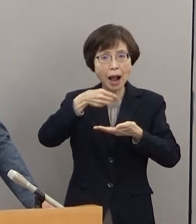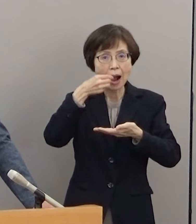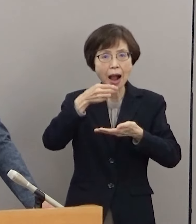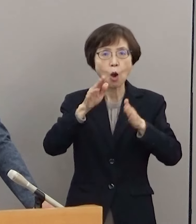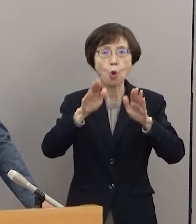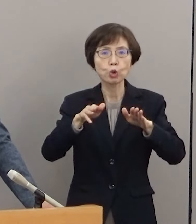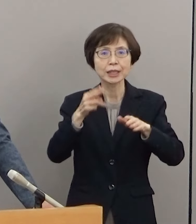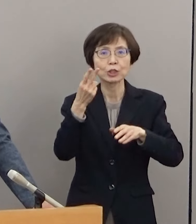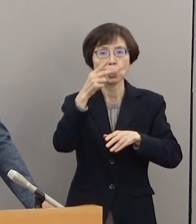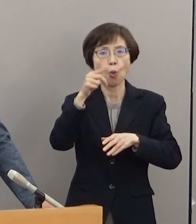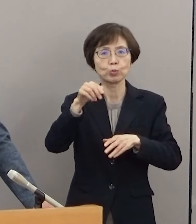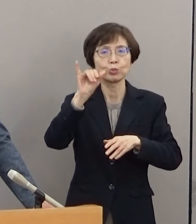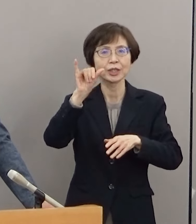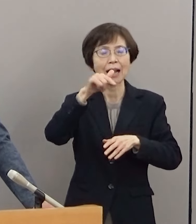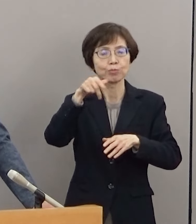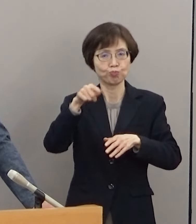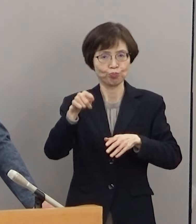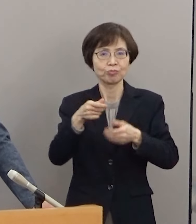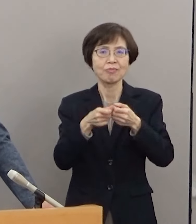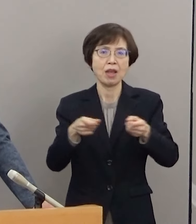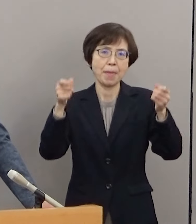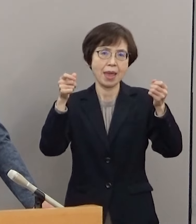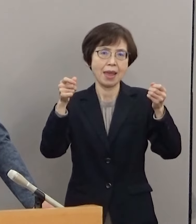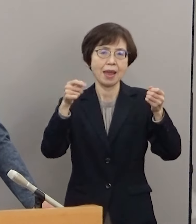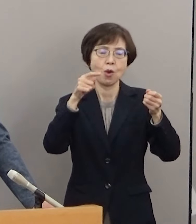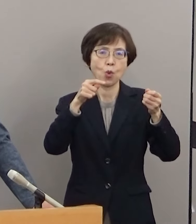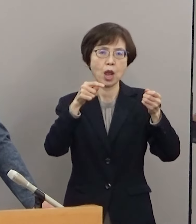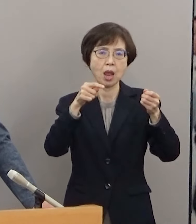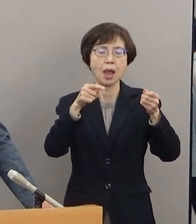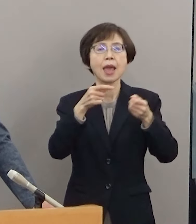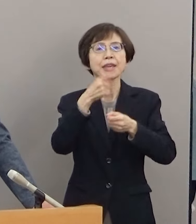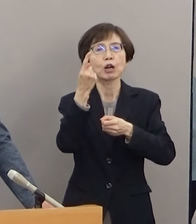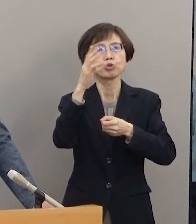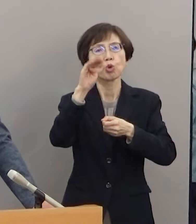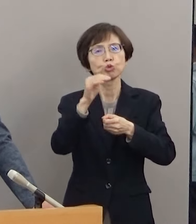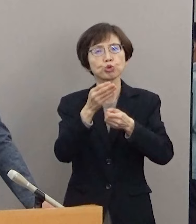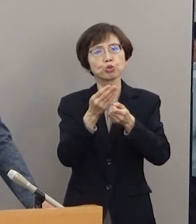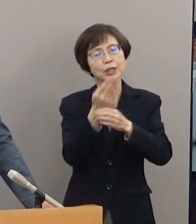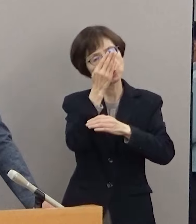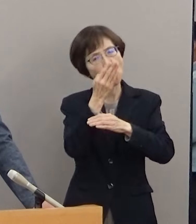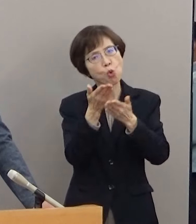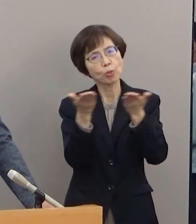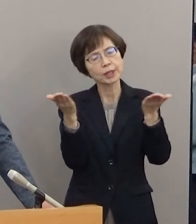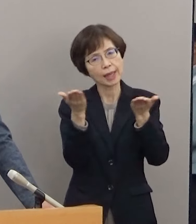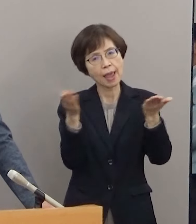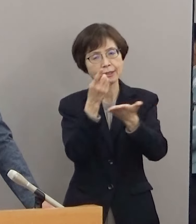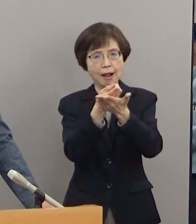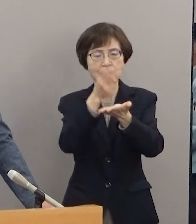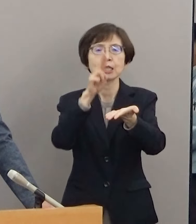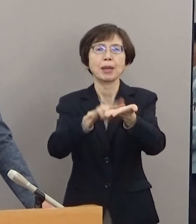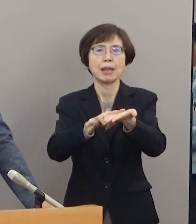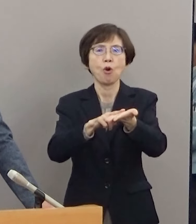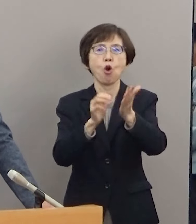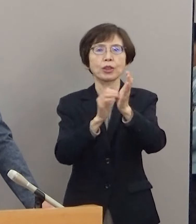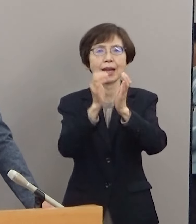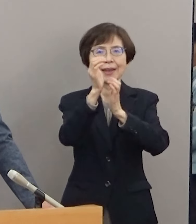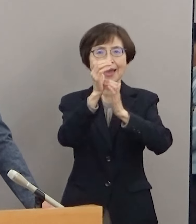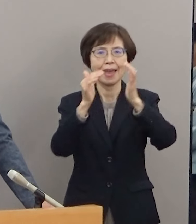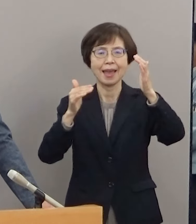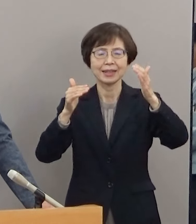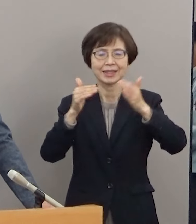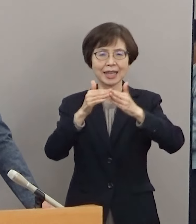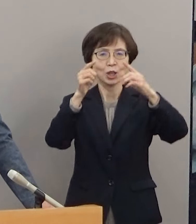はとんちゃん鍋を取り扱う140を超える店舗が参加することが決まっておりまして、竹崎公園